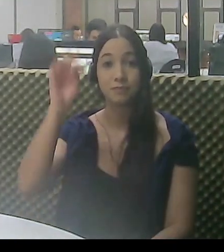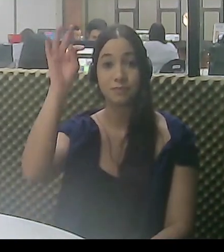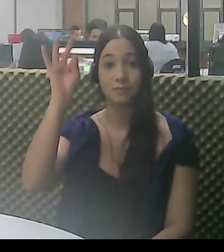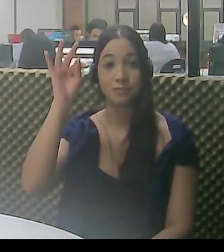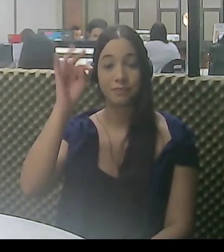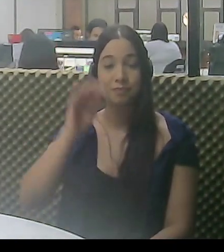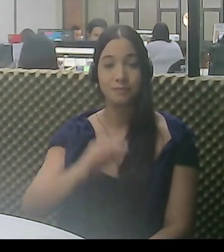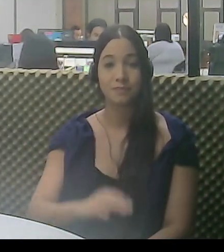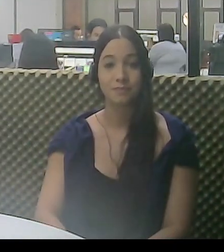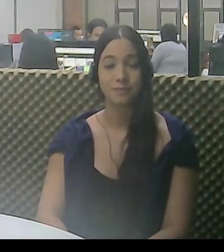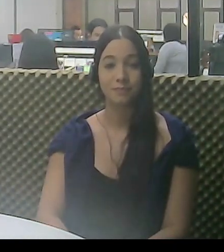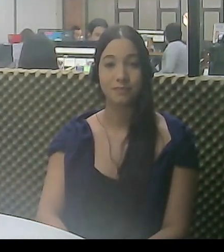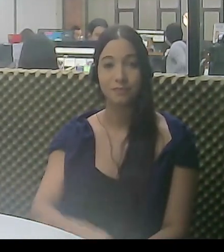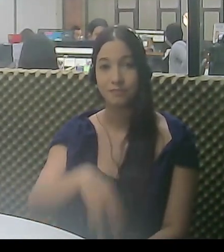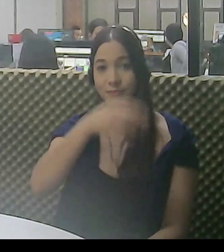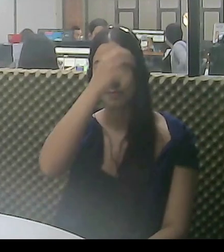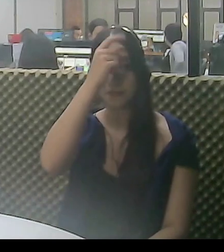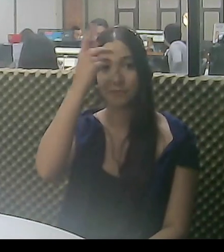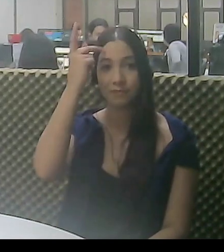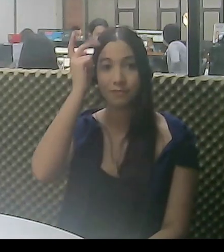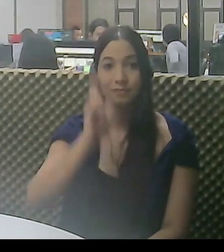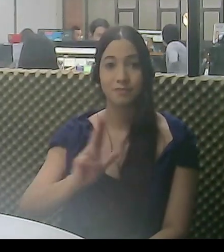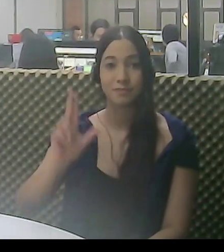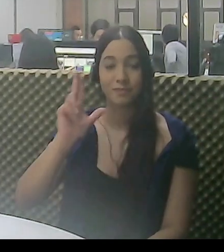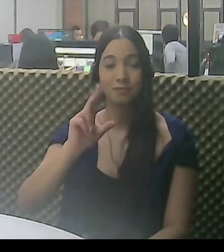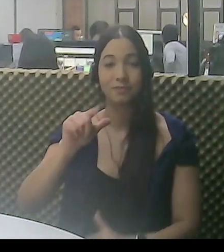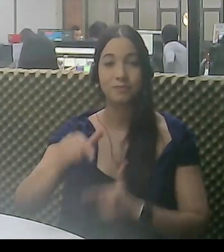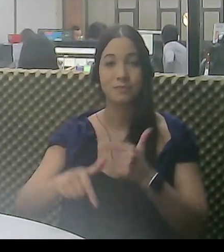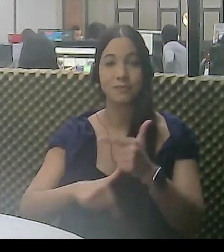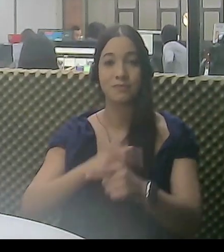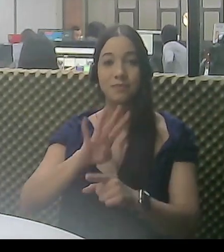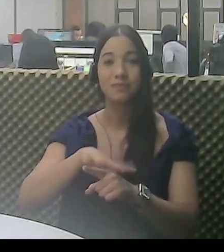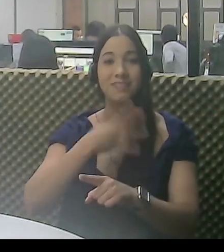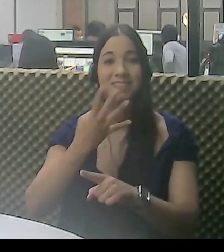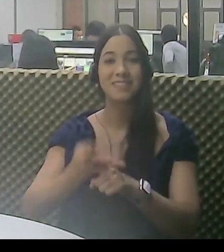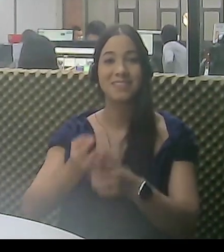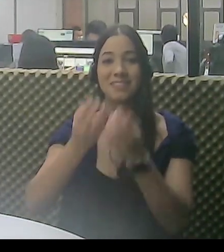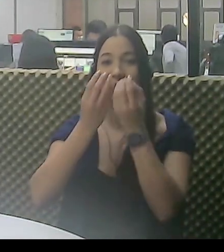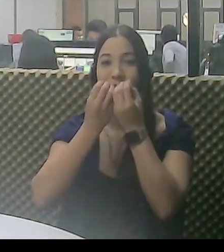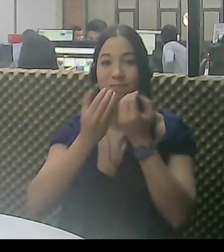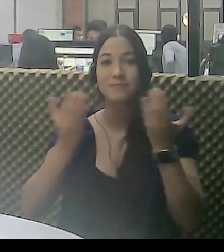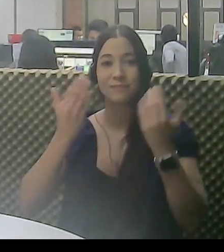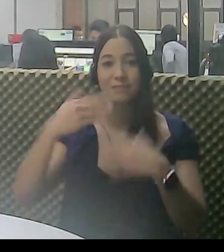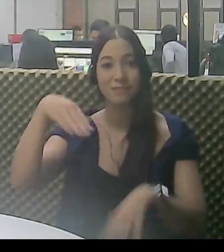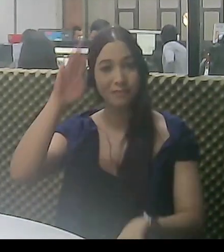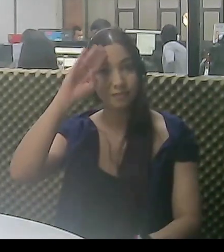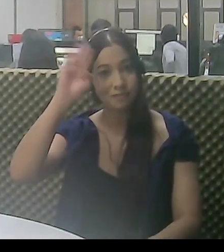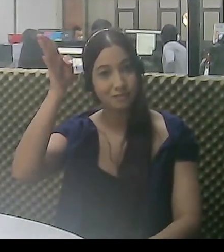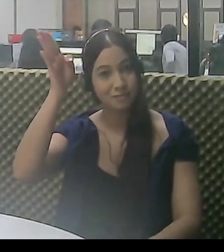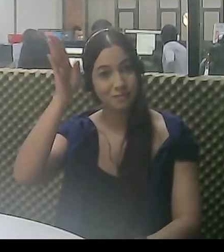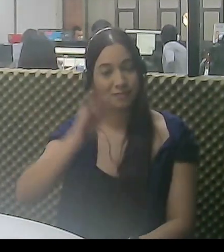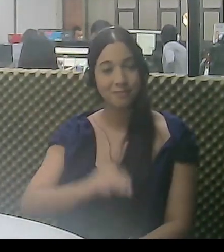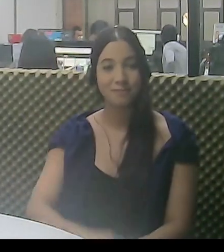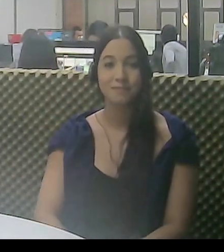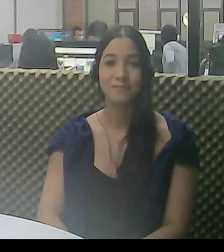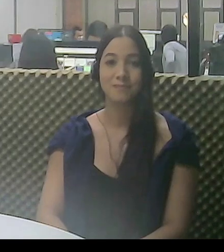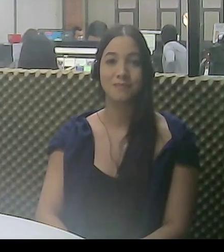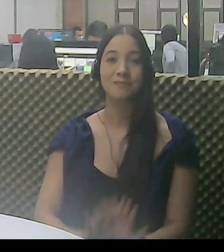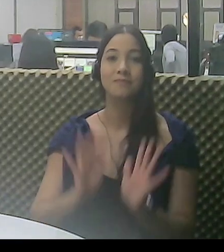Comunicação, Marco Túlio de Castro Kalimann. Prefeitura de Uberlândia. Fazer mais, fazer bem. Até a